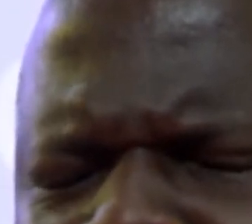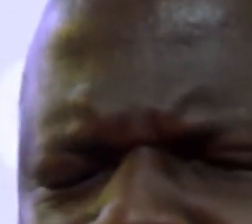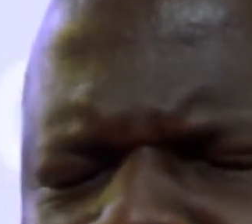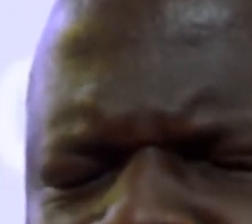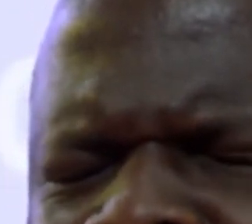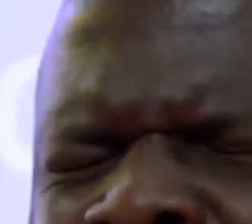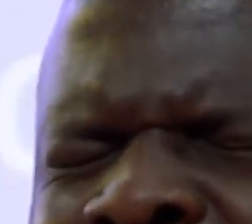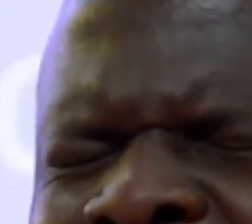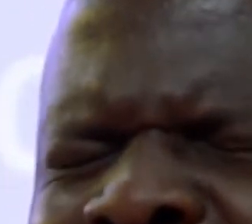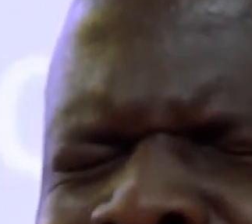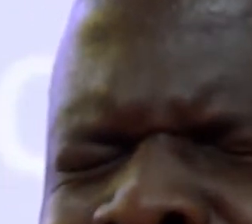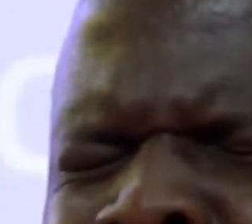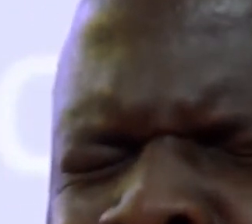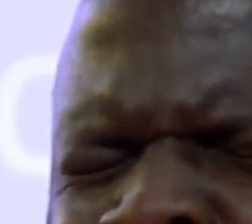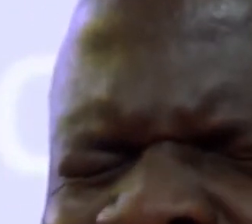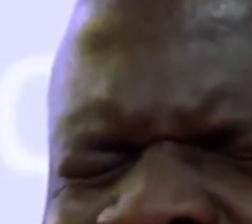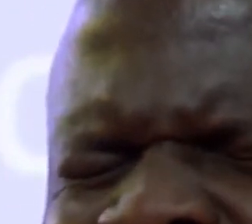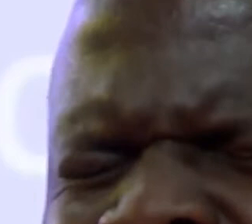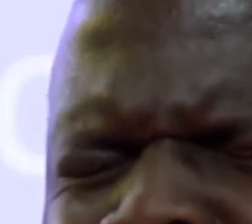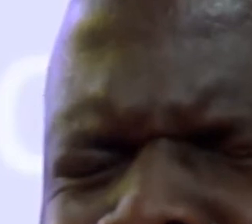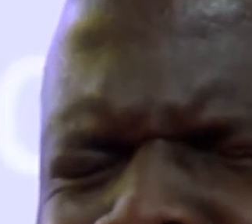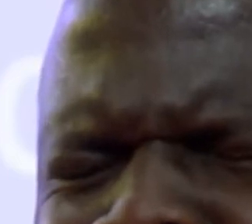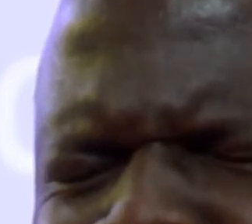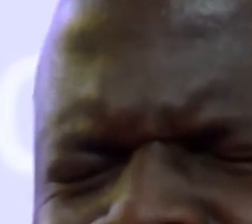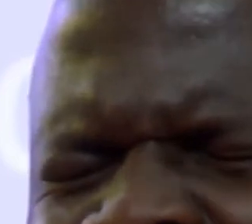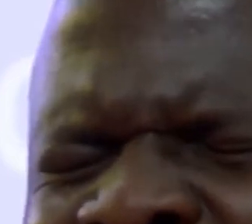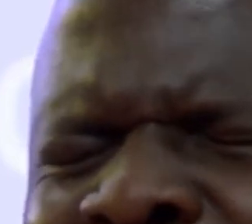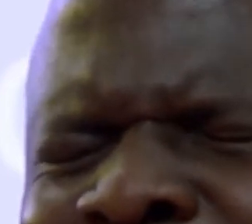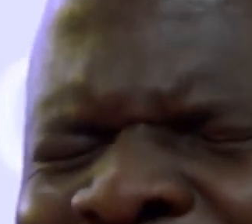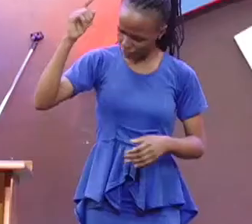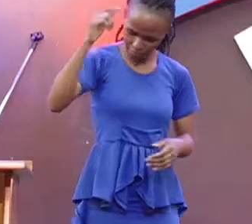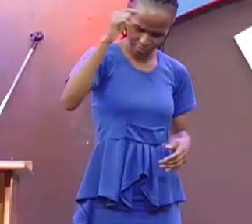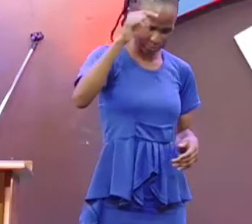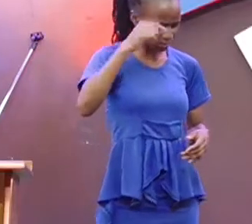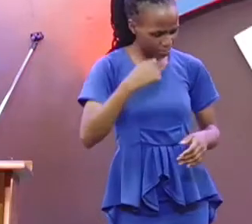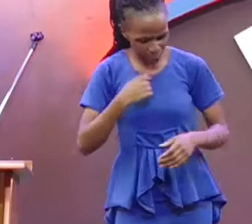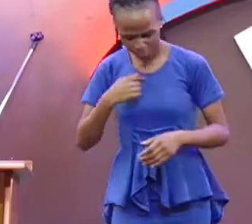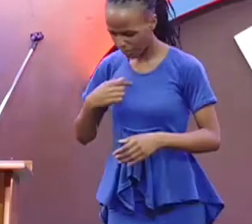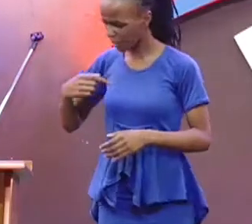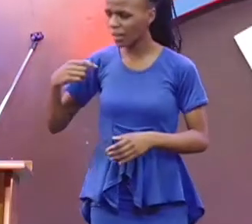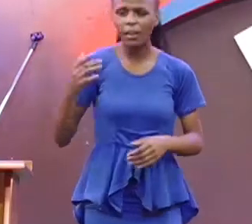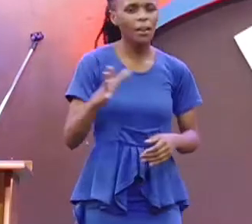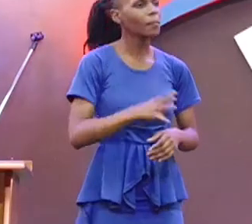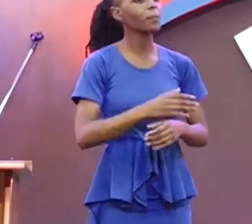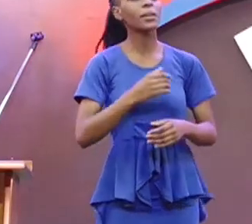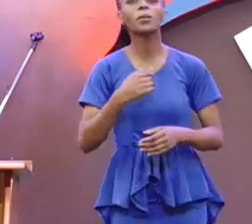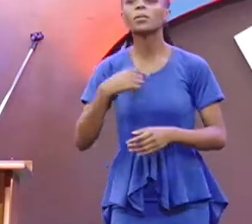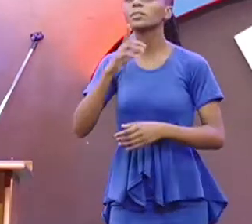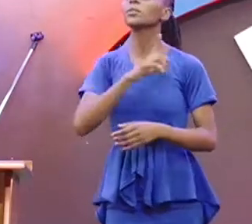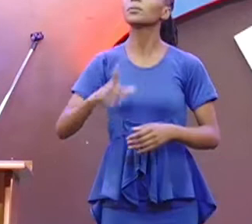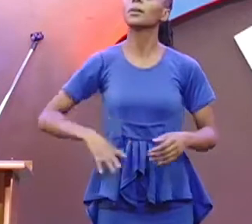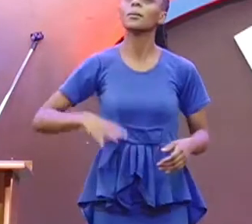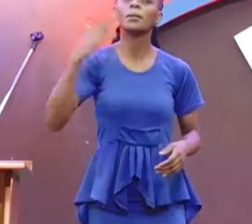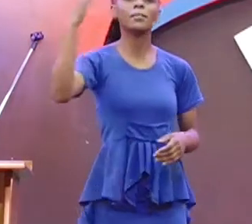munange mikono gyomukama kulisitayo mikono gyolero sagala mukirizo kimanyi